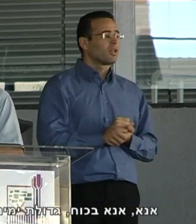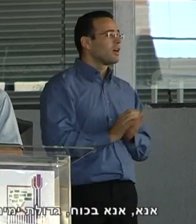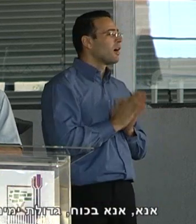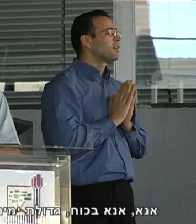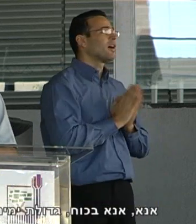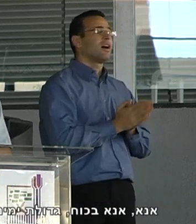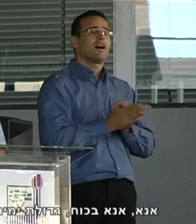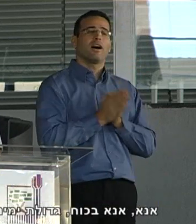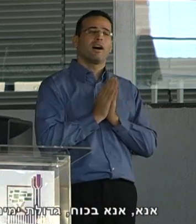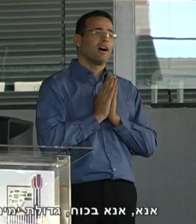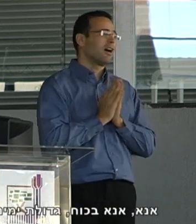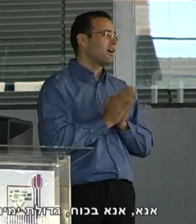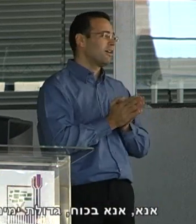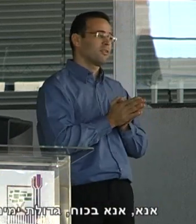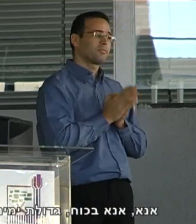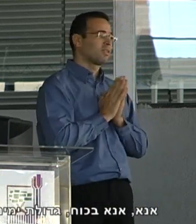אנה,